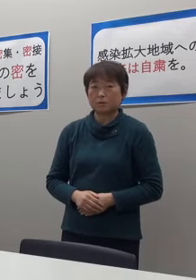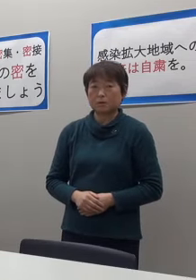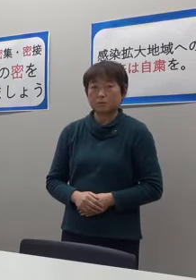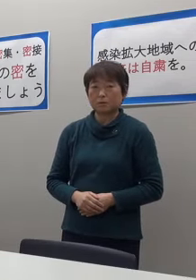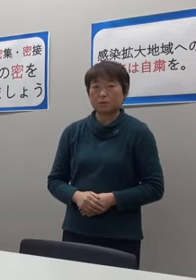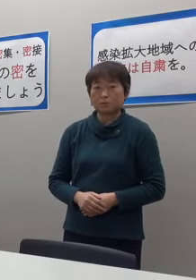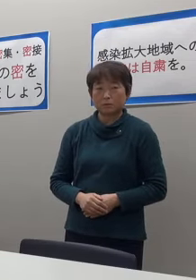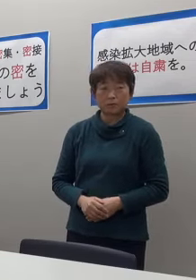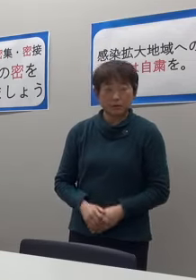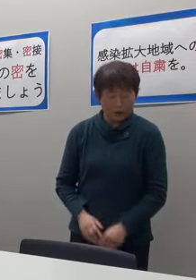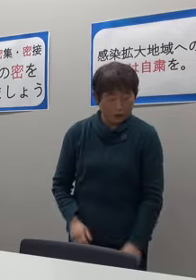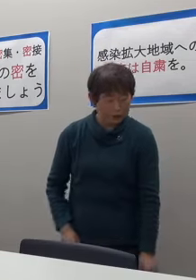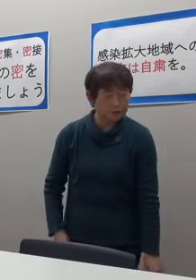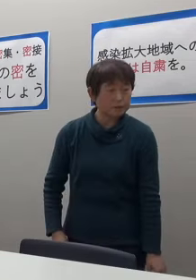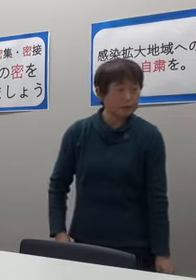はい、その他、